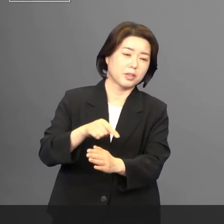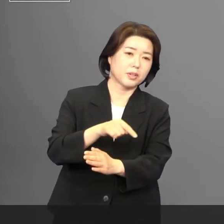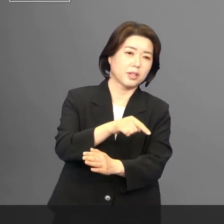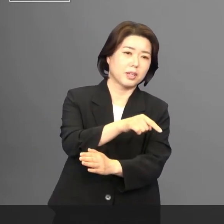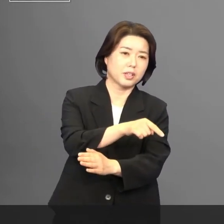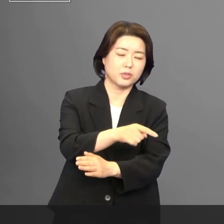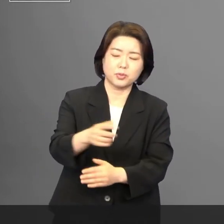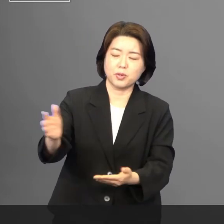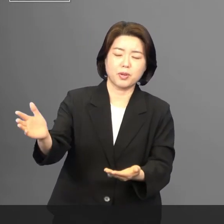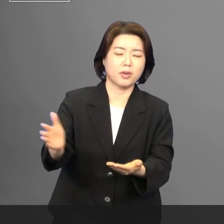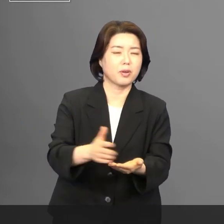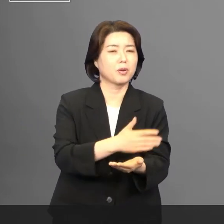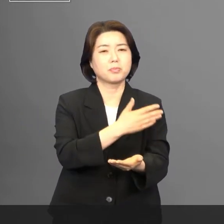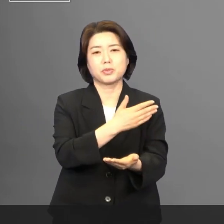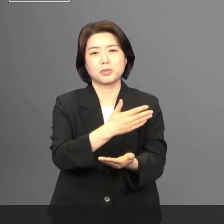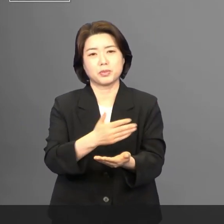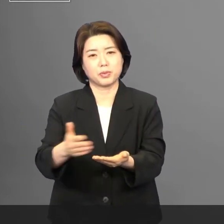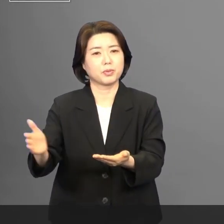믿음이라